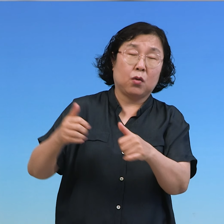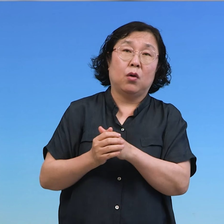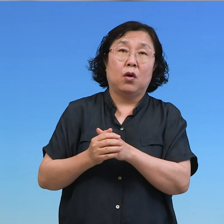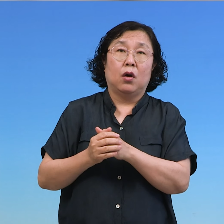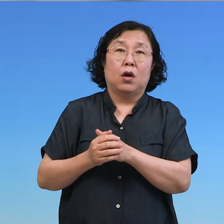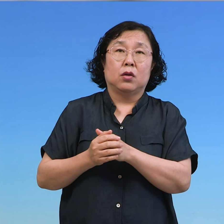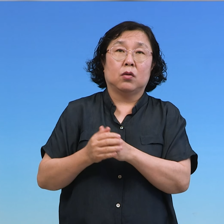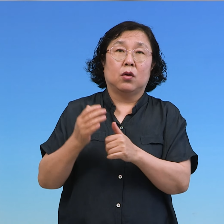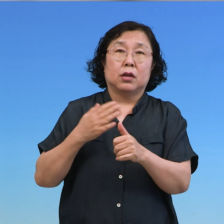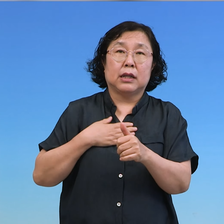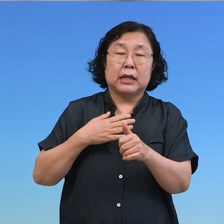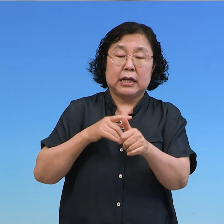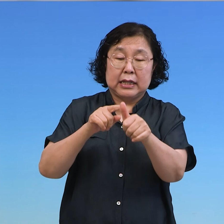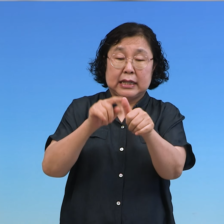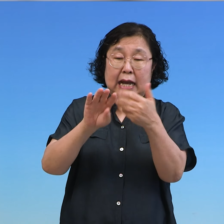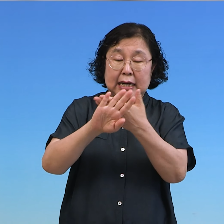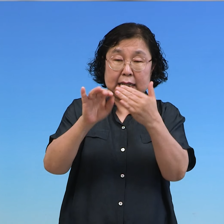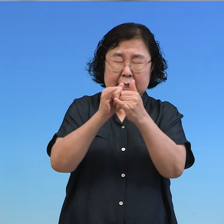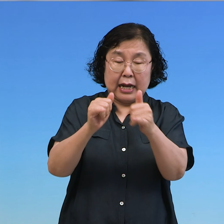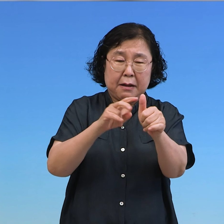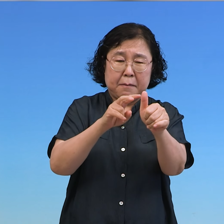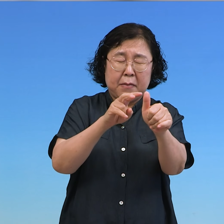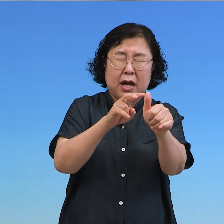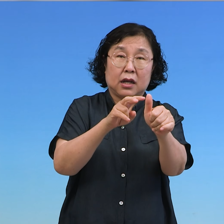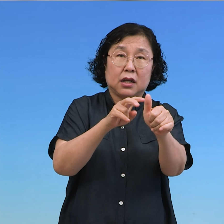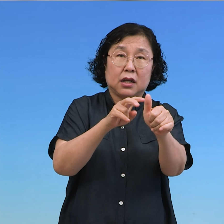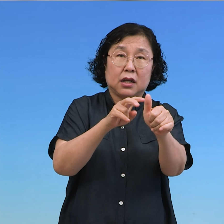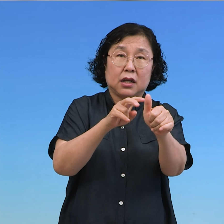자기만 올리기 심심하면 상대방 깎아 내리고 자기 아들 올리고